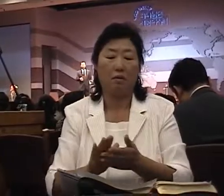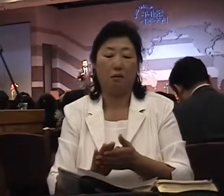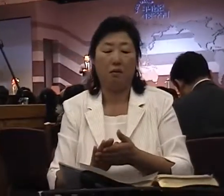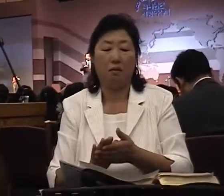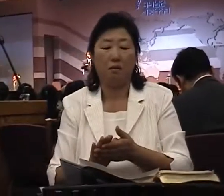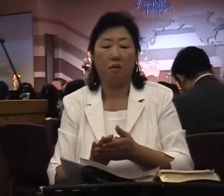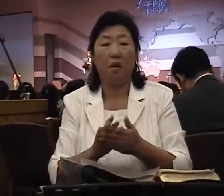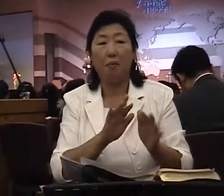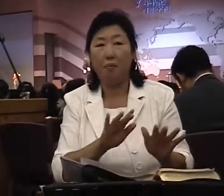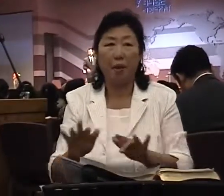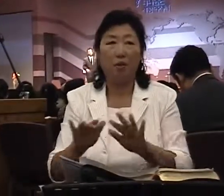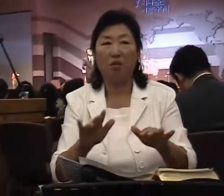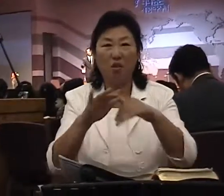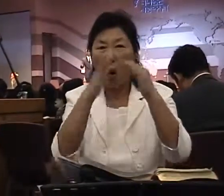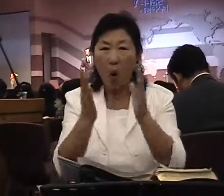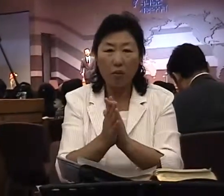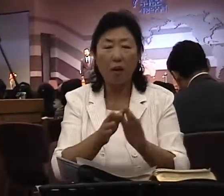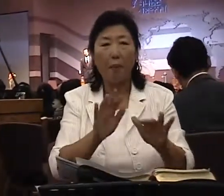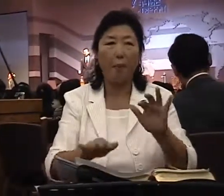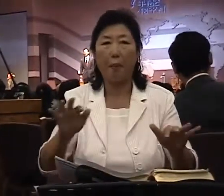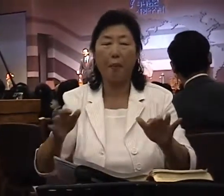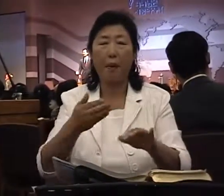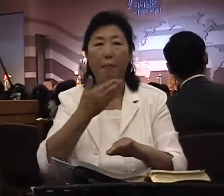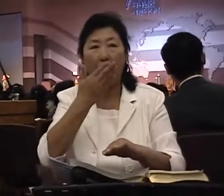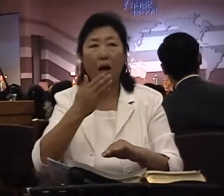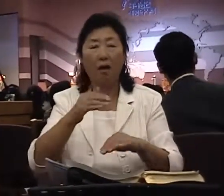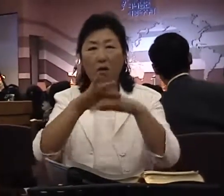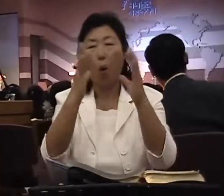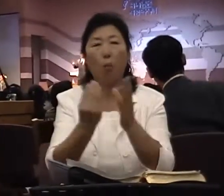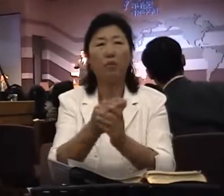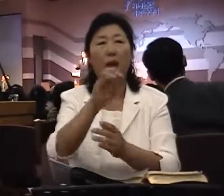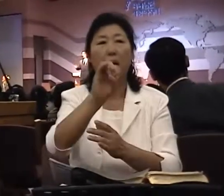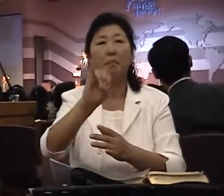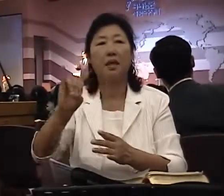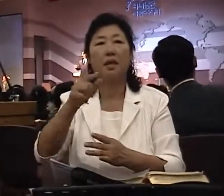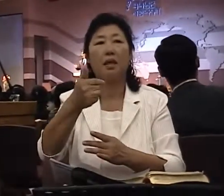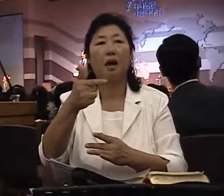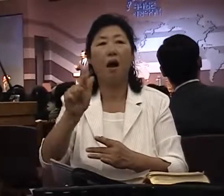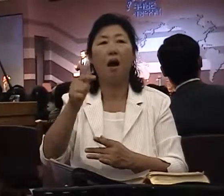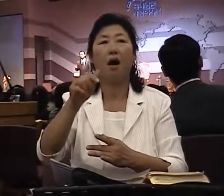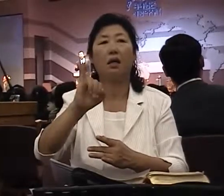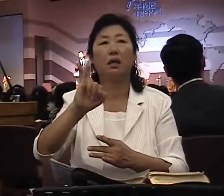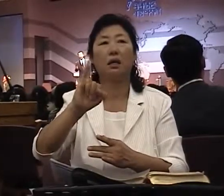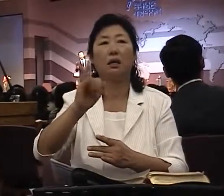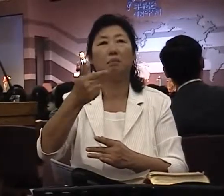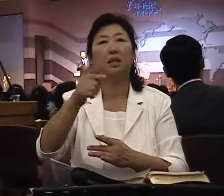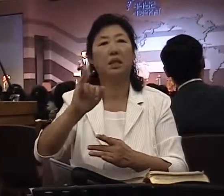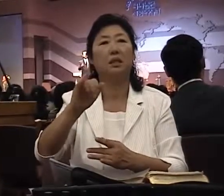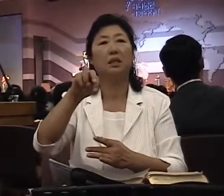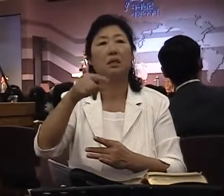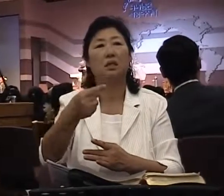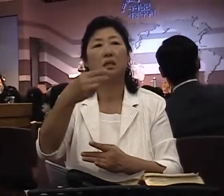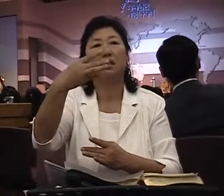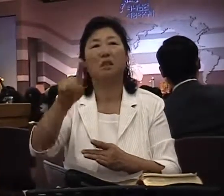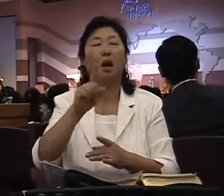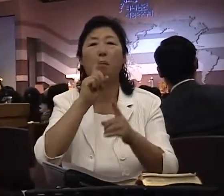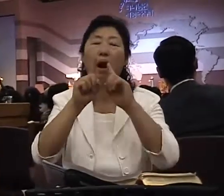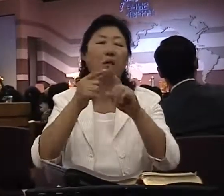피아노를 다 두드릴 수 있다고 다 피아니스트가 아니죠. 연습을 해야 합니다. 그 피아노의 그 기법을 배워야